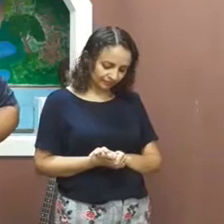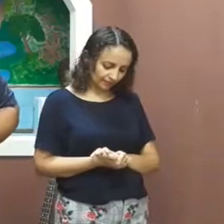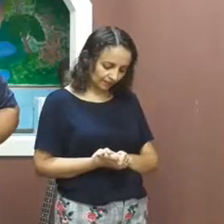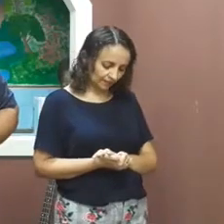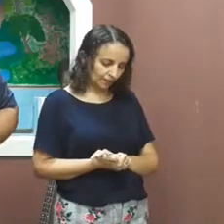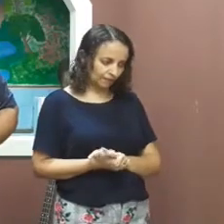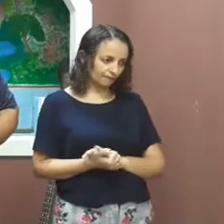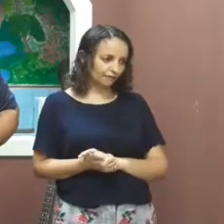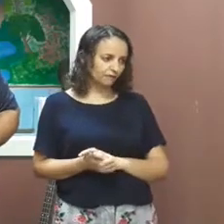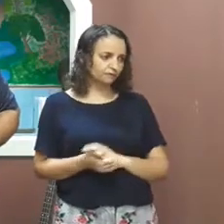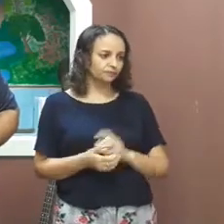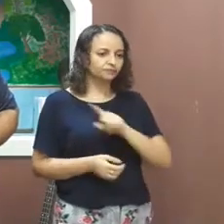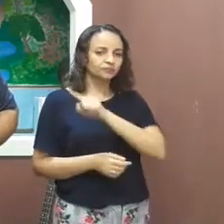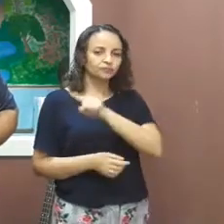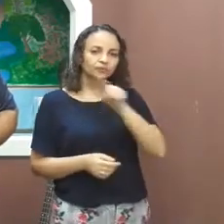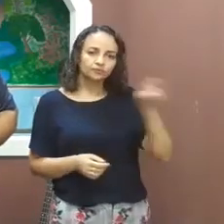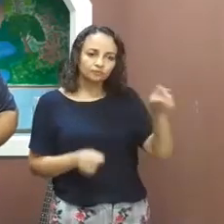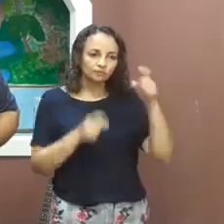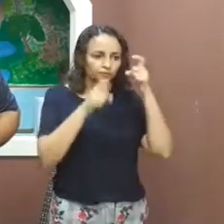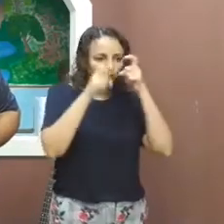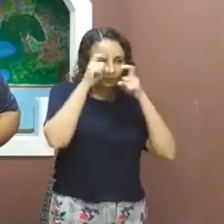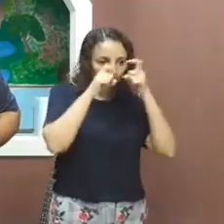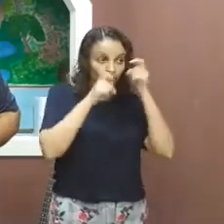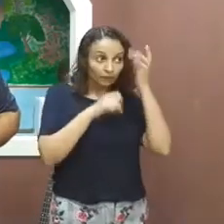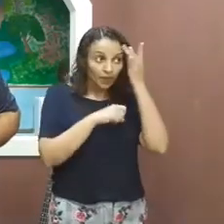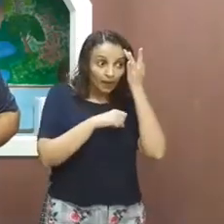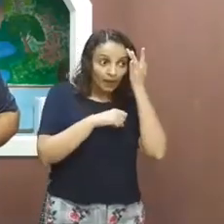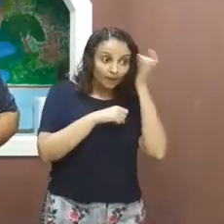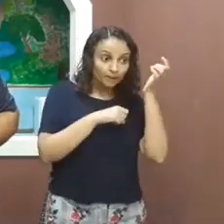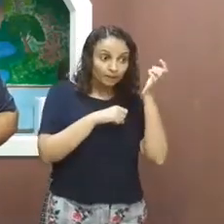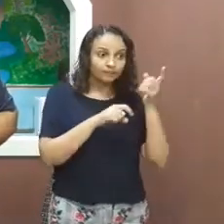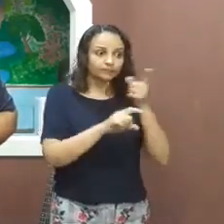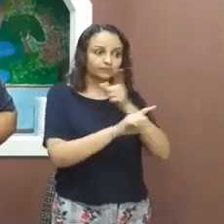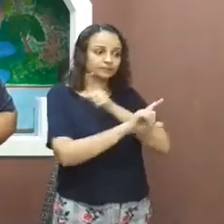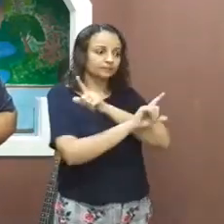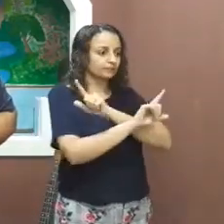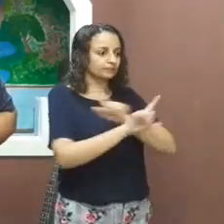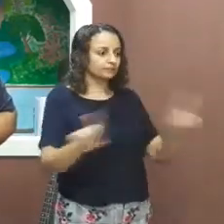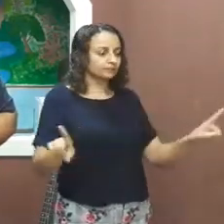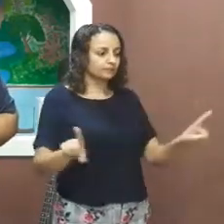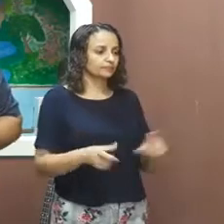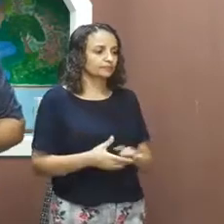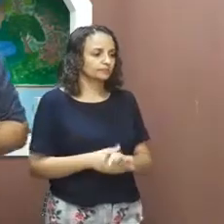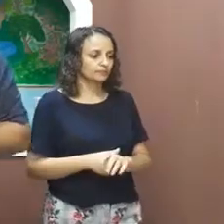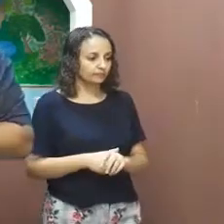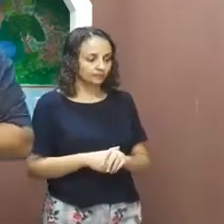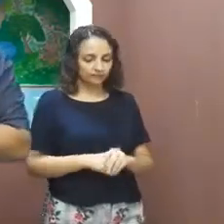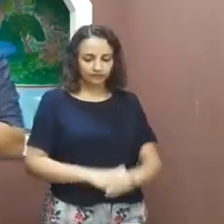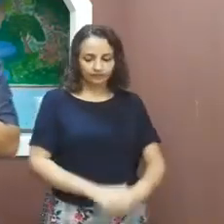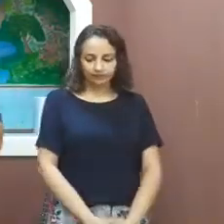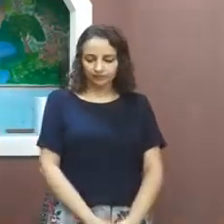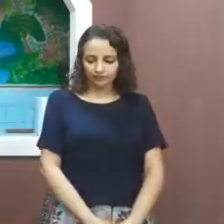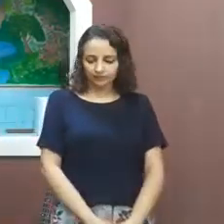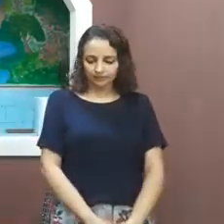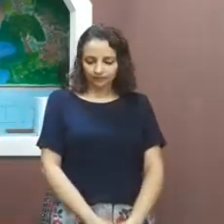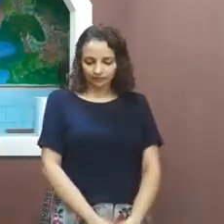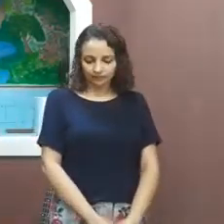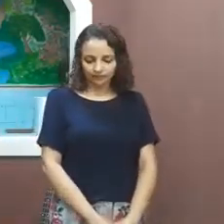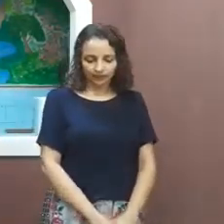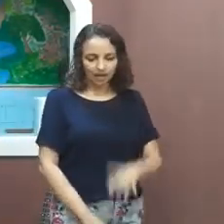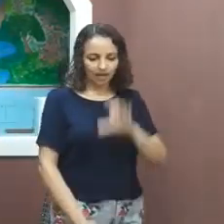Portanto, não se preocupe com amanhã, pois amanhã se preocupará consigo mesmo. Basta